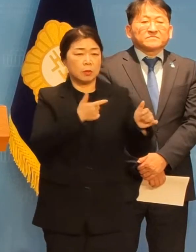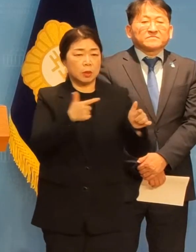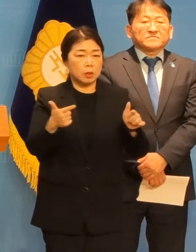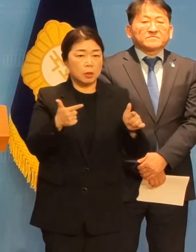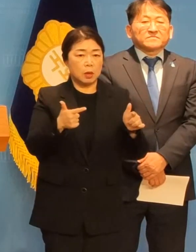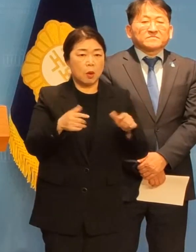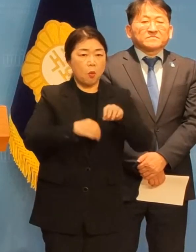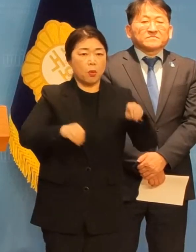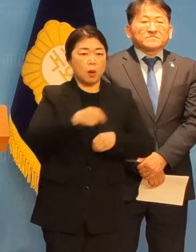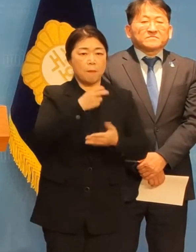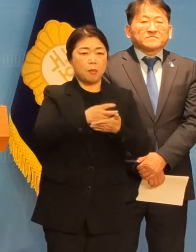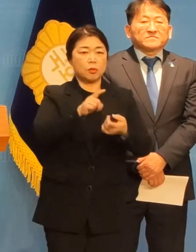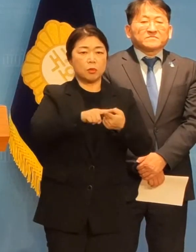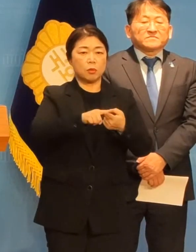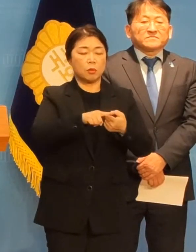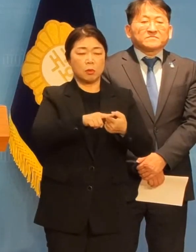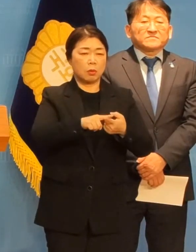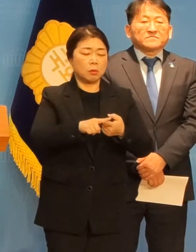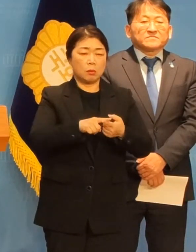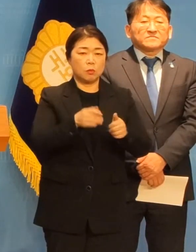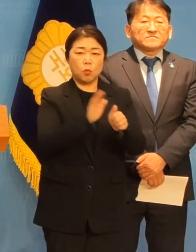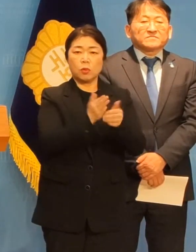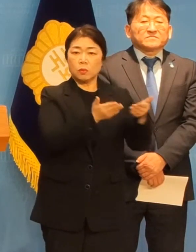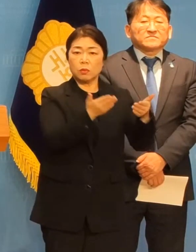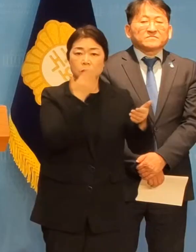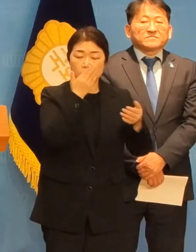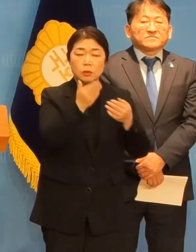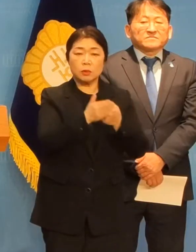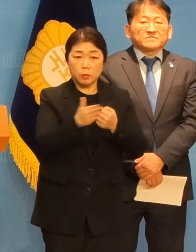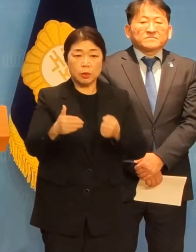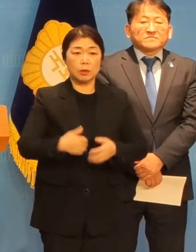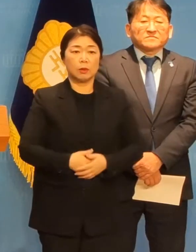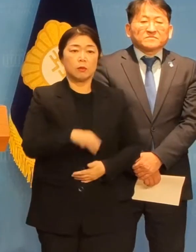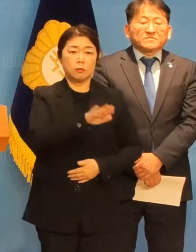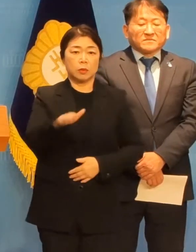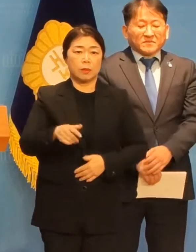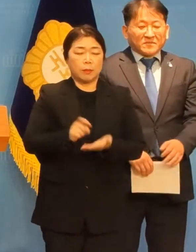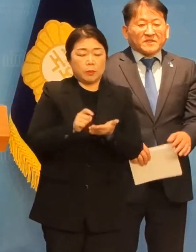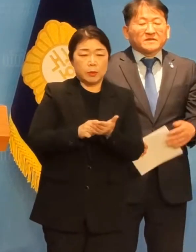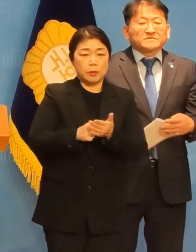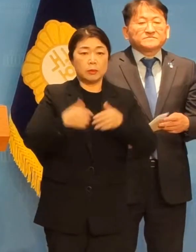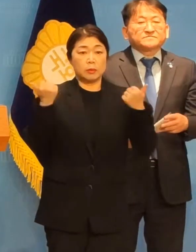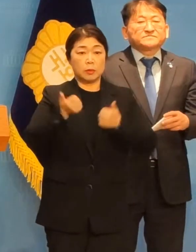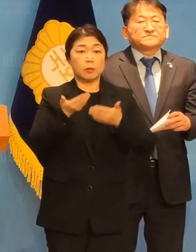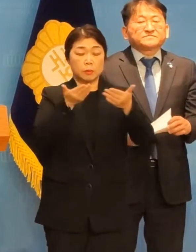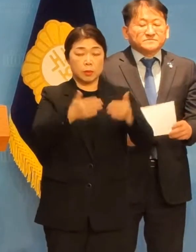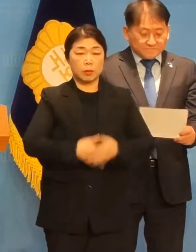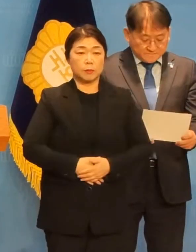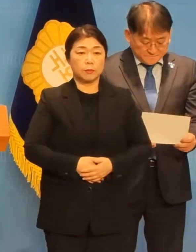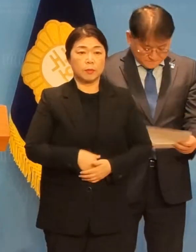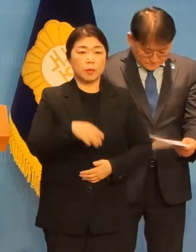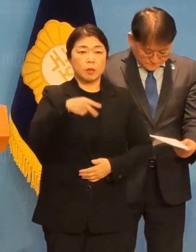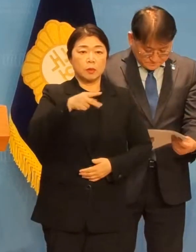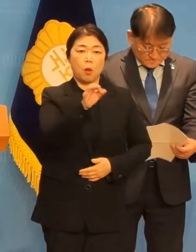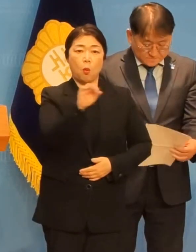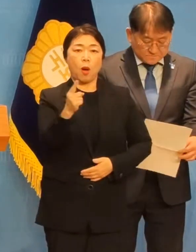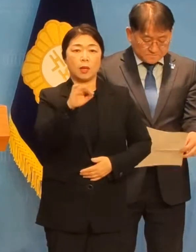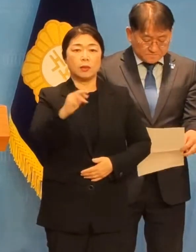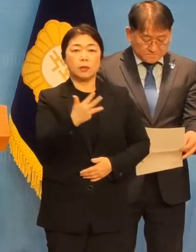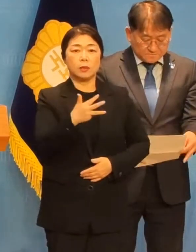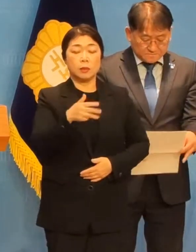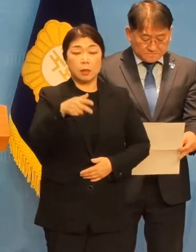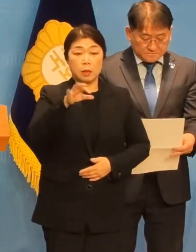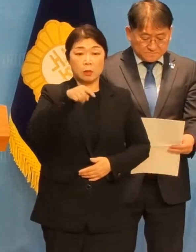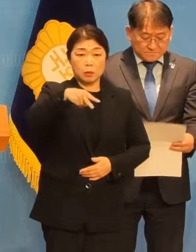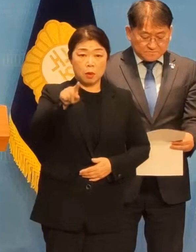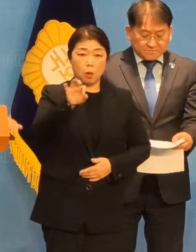있어서 긴급하게 의원총회 결과를 알리기 위한 기자회견을 열게 되었습니다. 기자회견 낭독은 서왕진 원내대표님께서 진행해